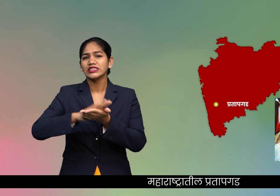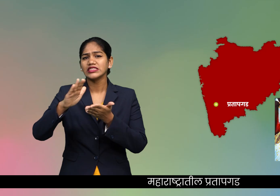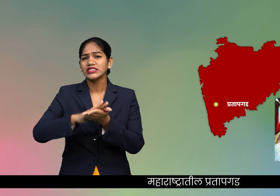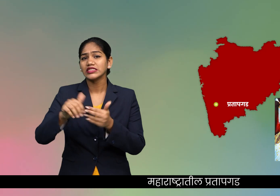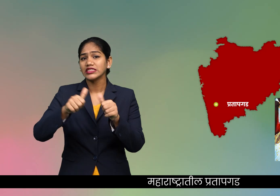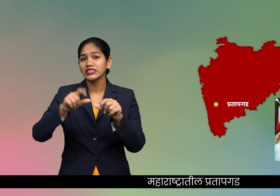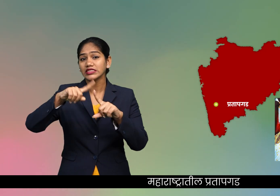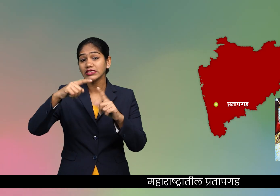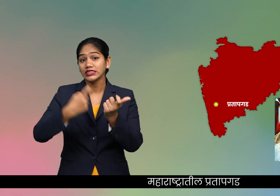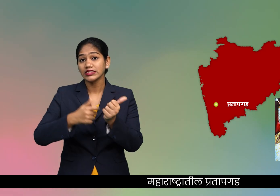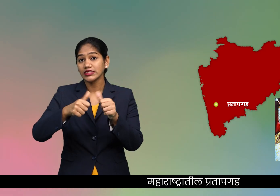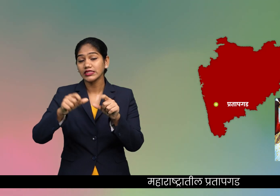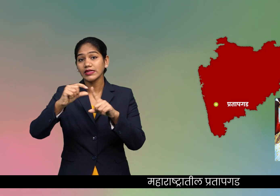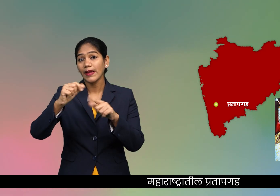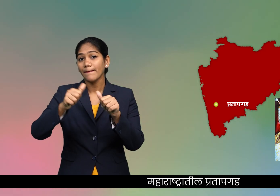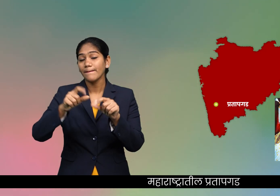महाराष्ट्रातील प्रतापगड